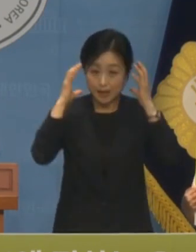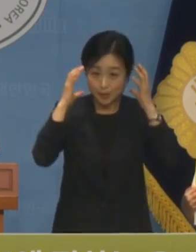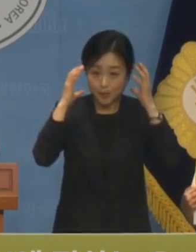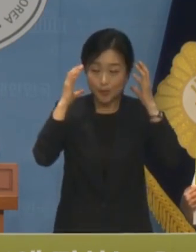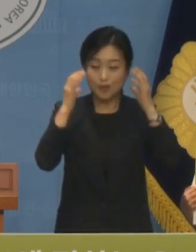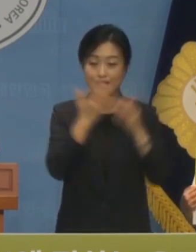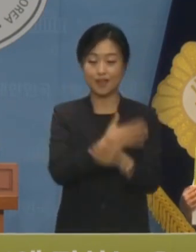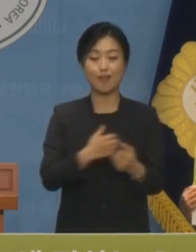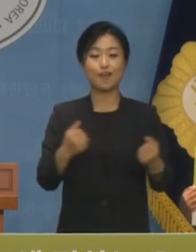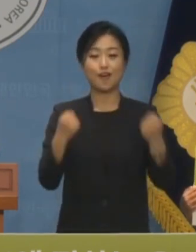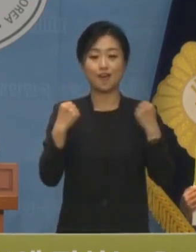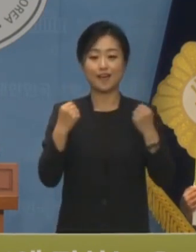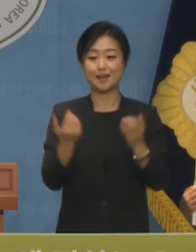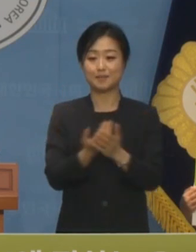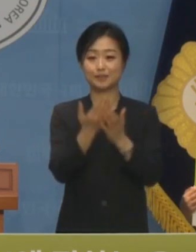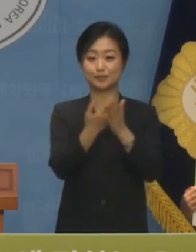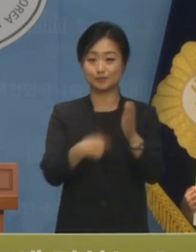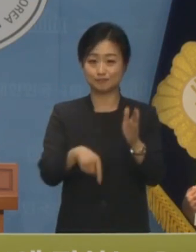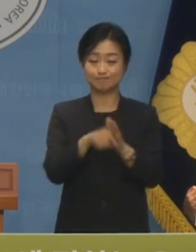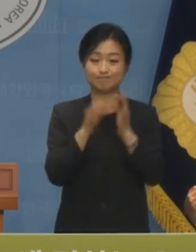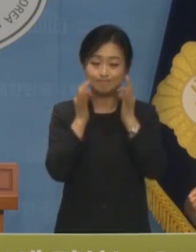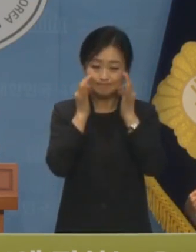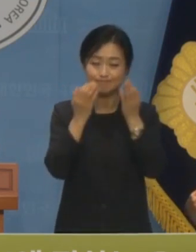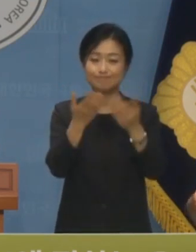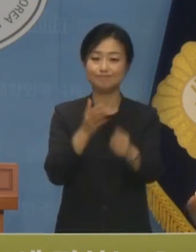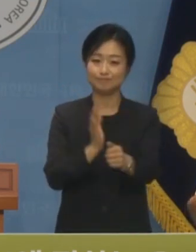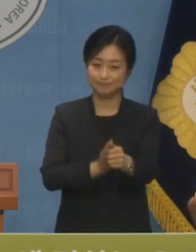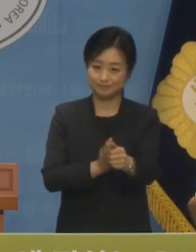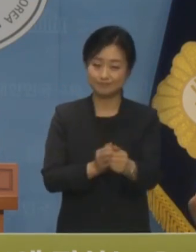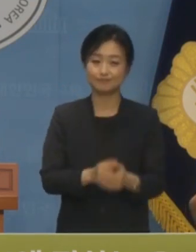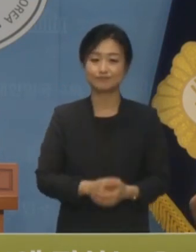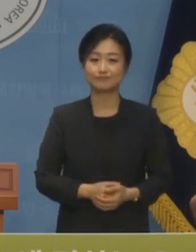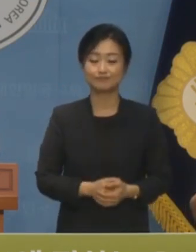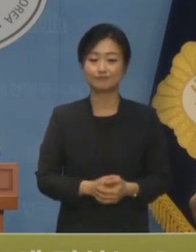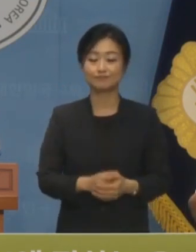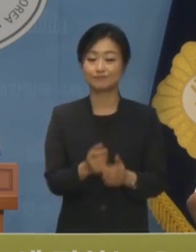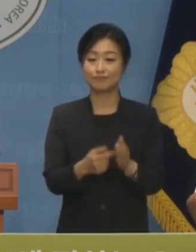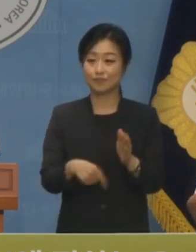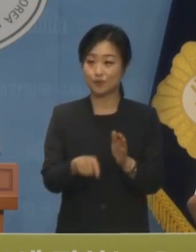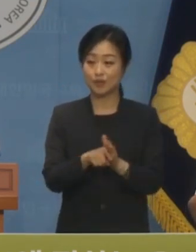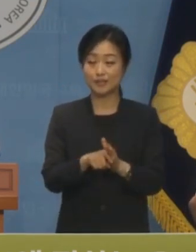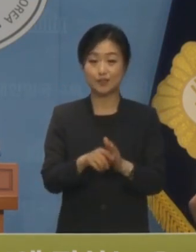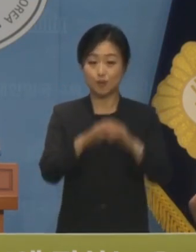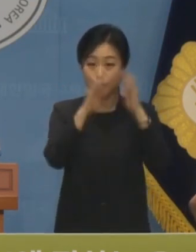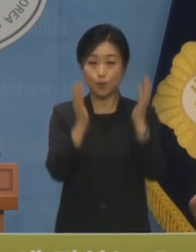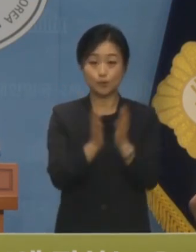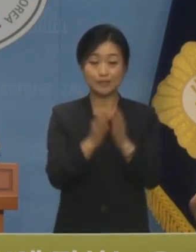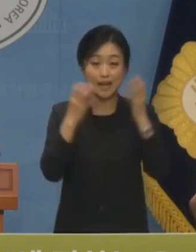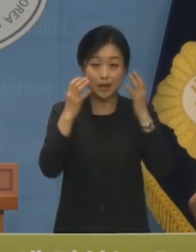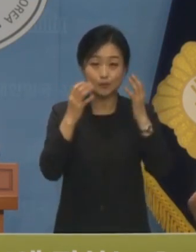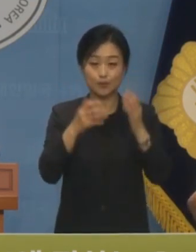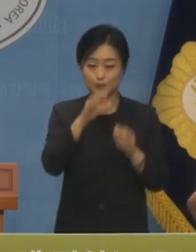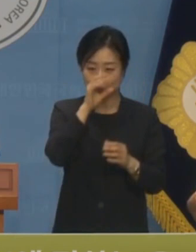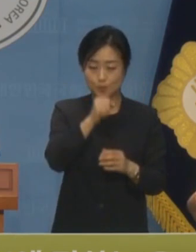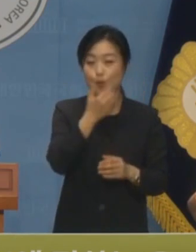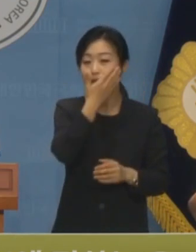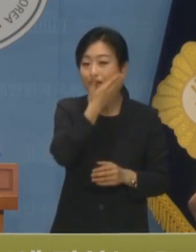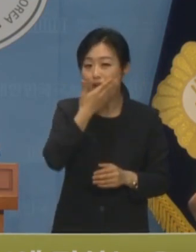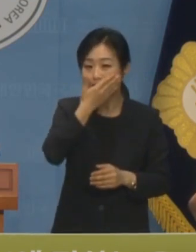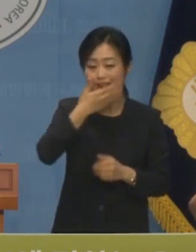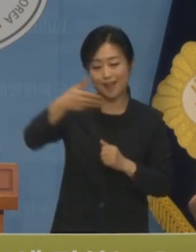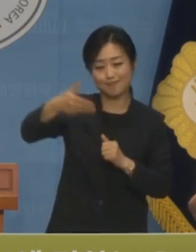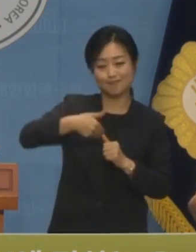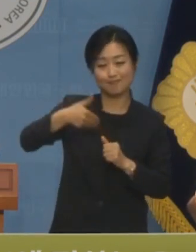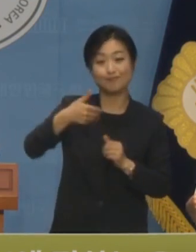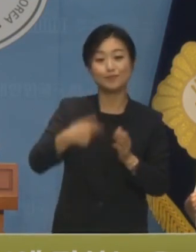아동들의 신체 건강 증진을 위해 노력해 주십시오. 이를 위해 모든 아동이 질 높은 영양 섭취를 할 수